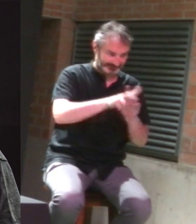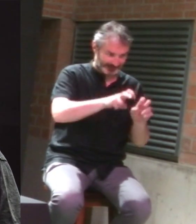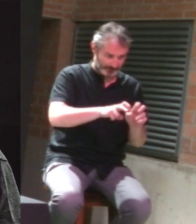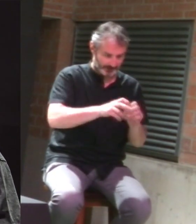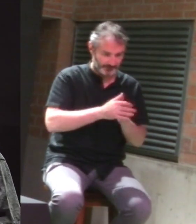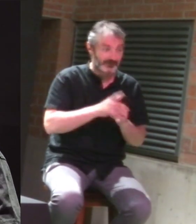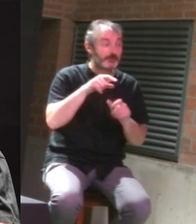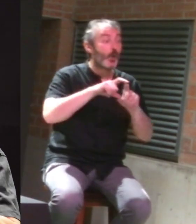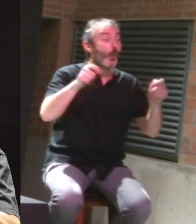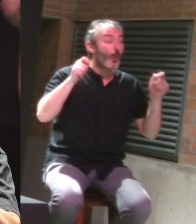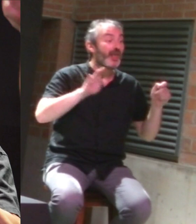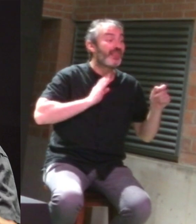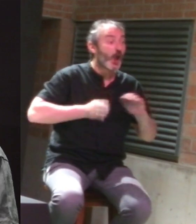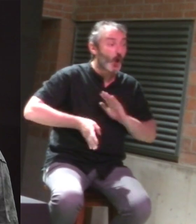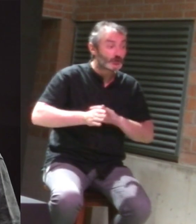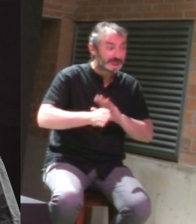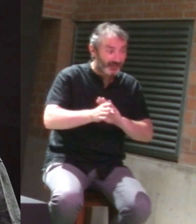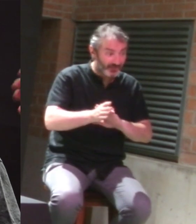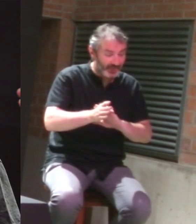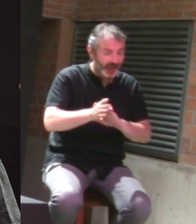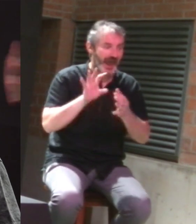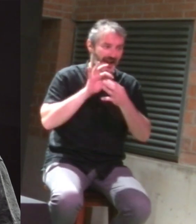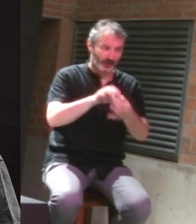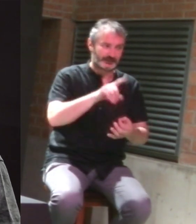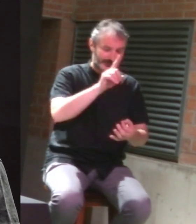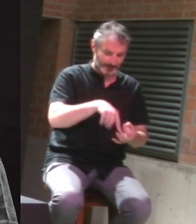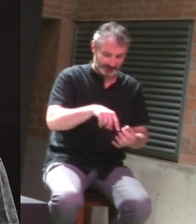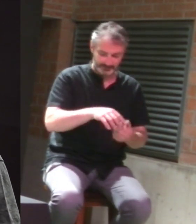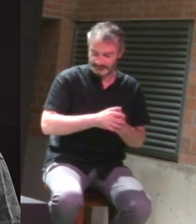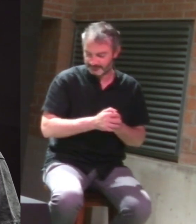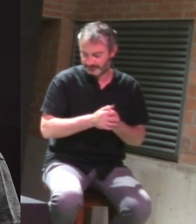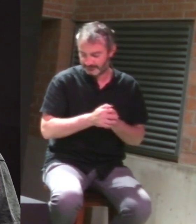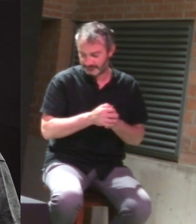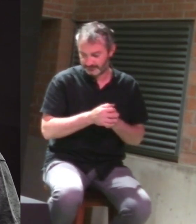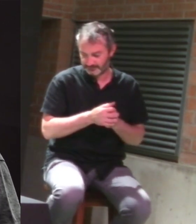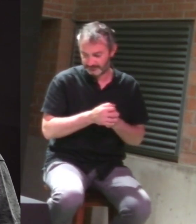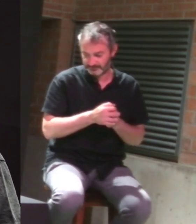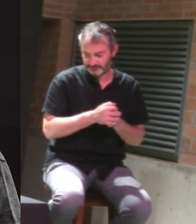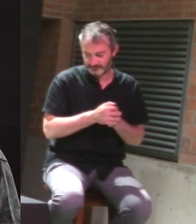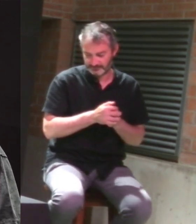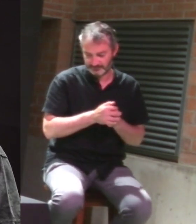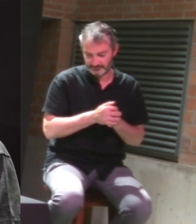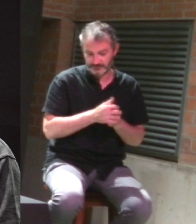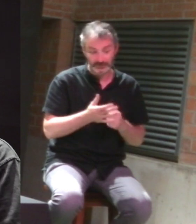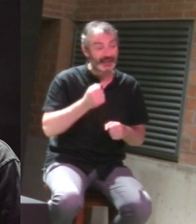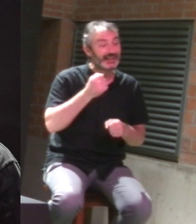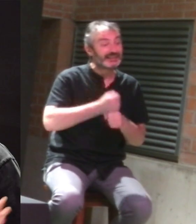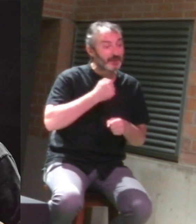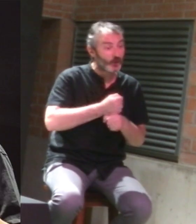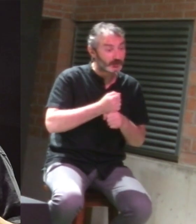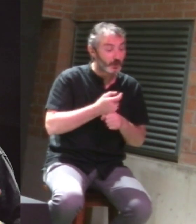a la huelga de la Constancia, está también relacionado. Pues como os decía, las trabajadoras se